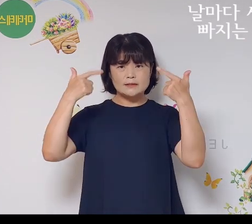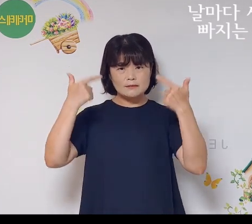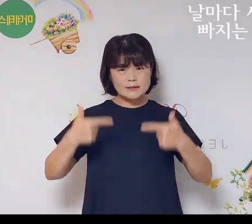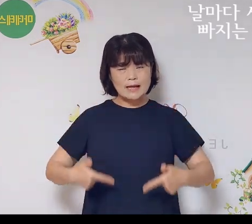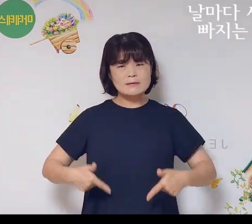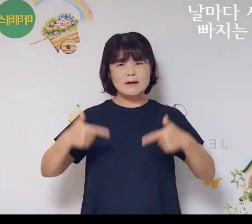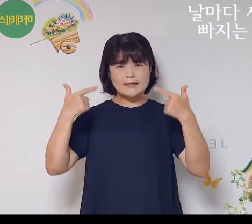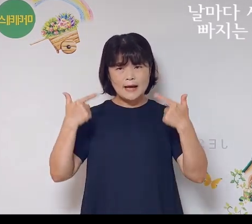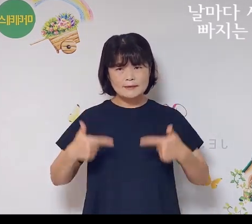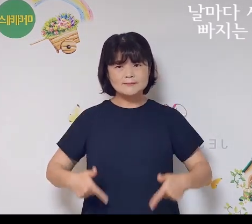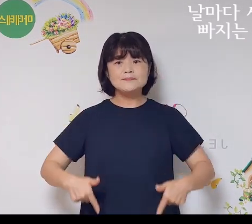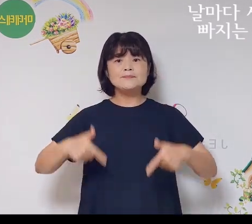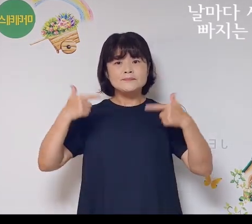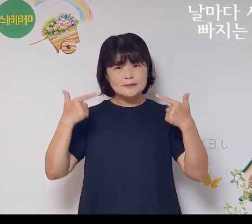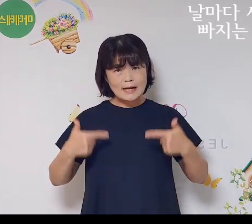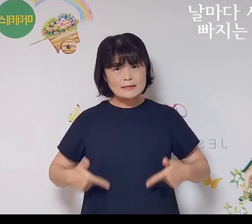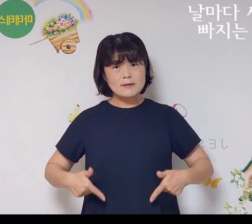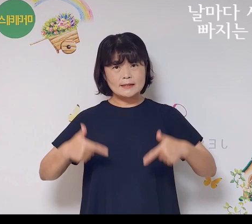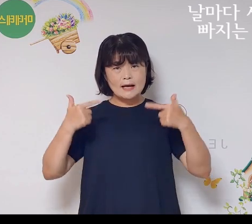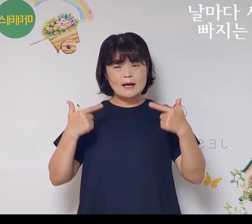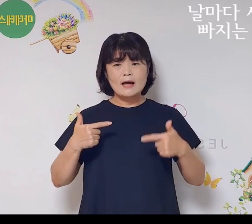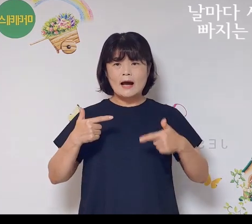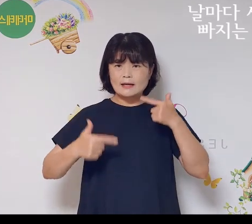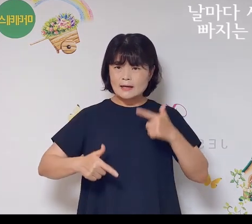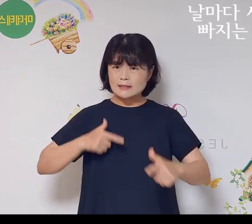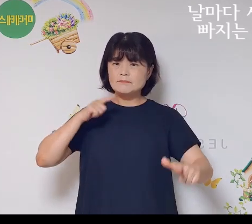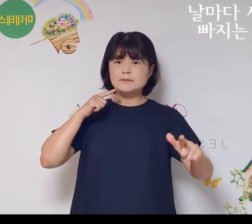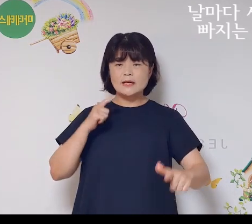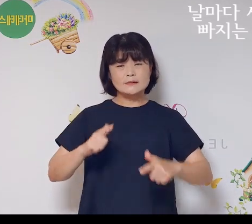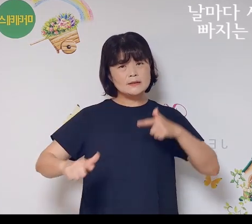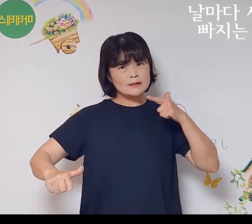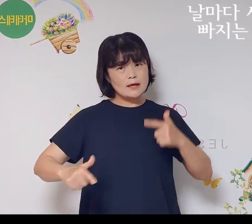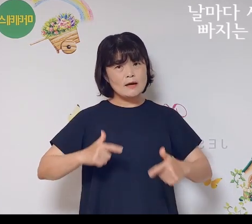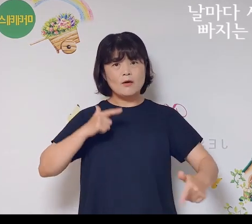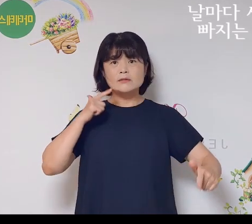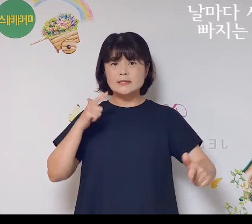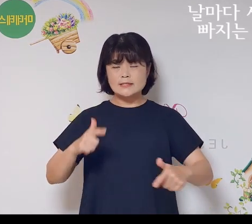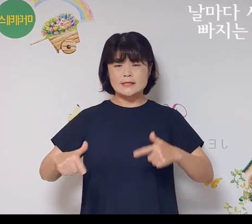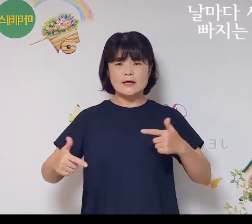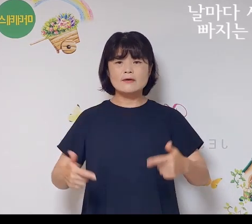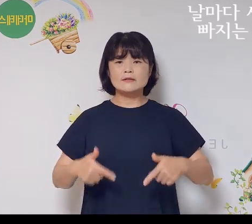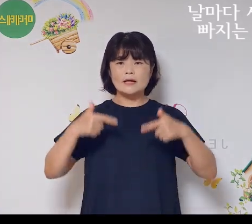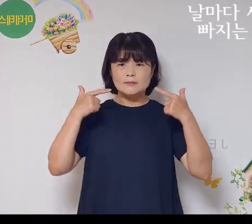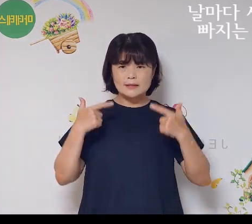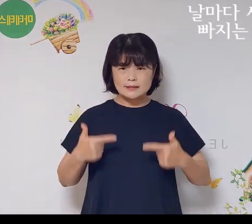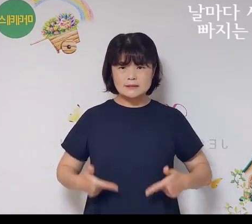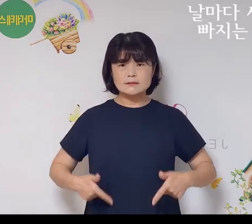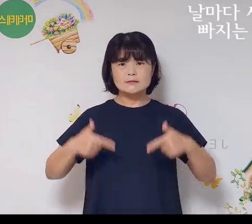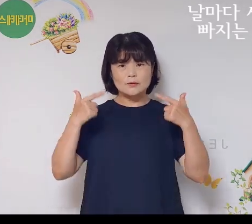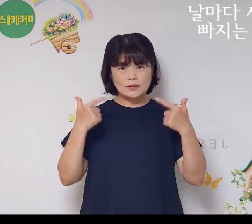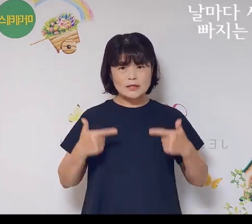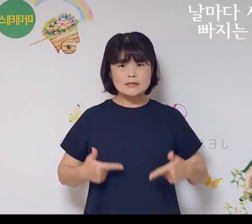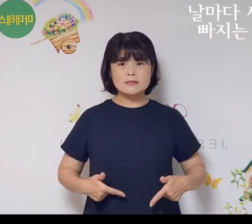그래서 날마다. 아까 기쁘다는 이렇게 어긋났잖아요. 날마다는 이렇게 내리시면